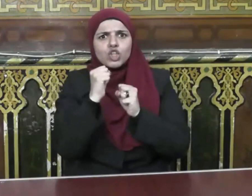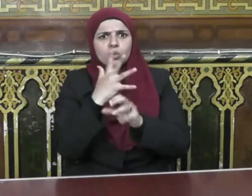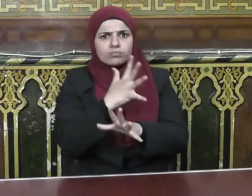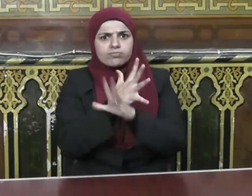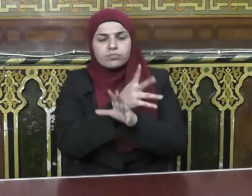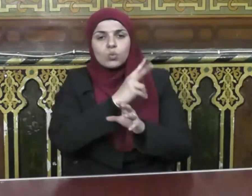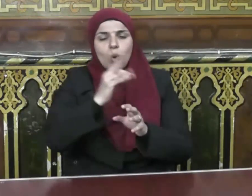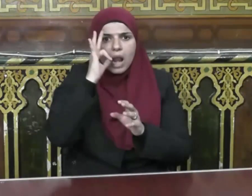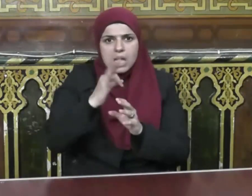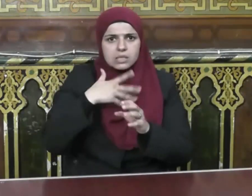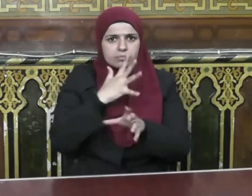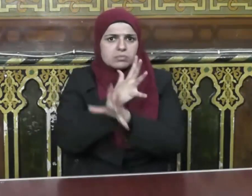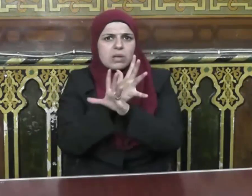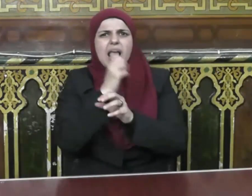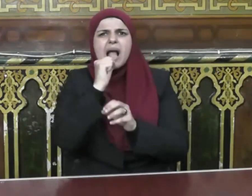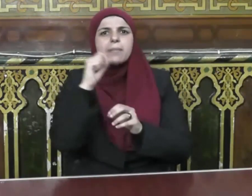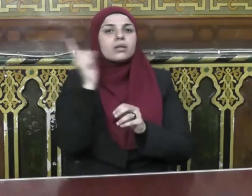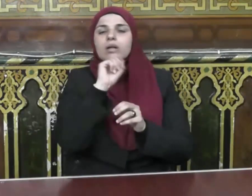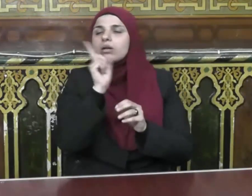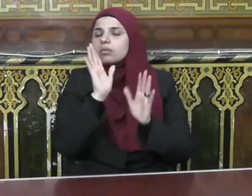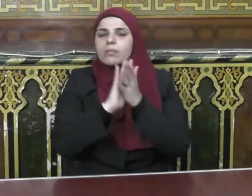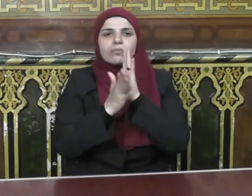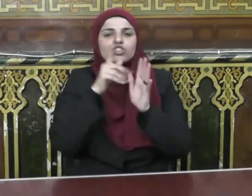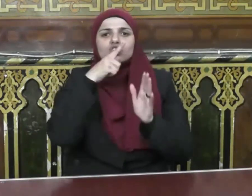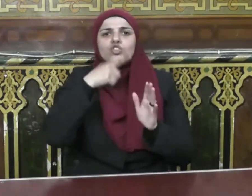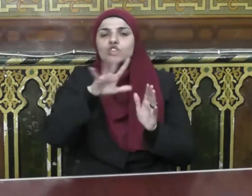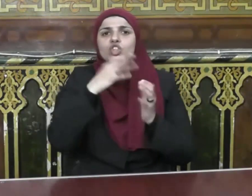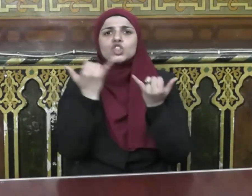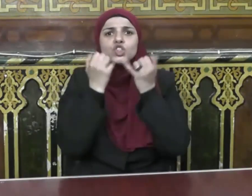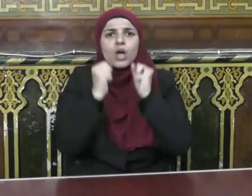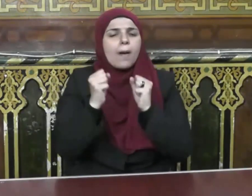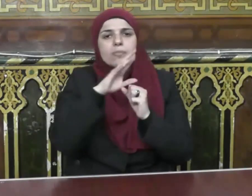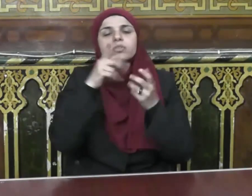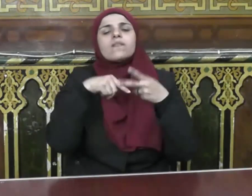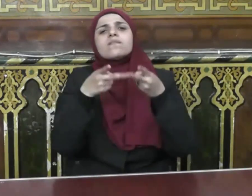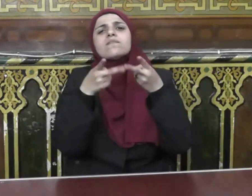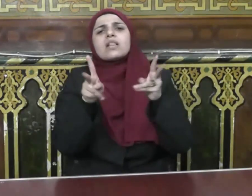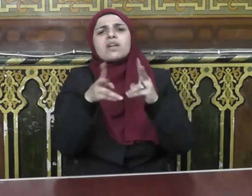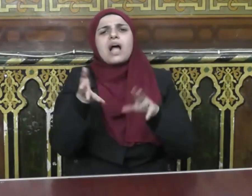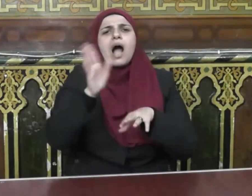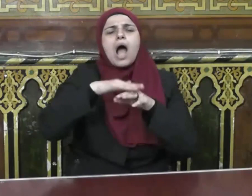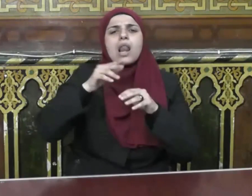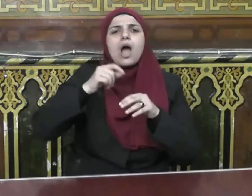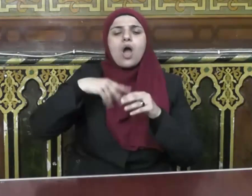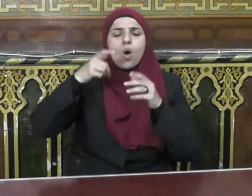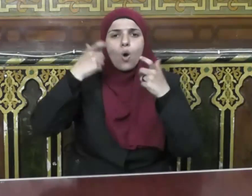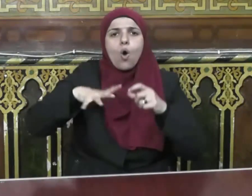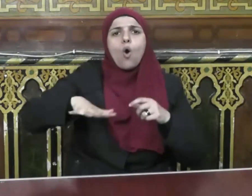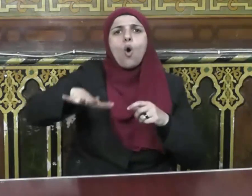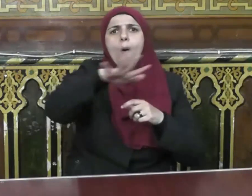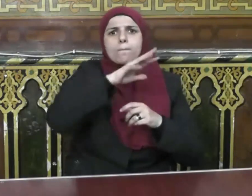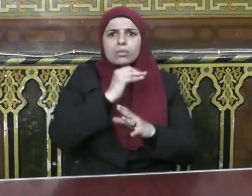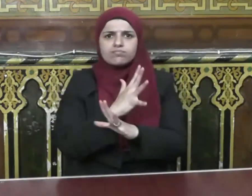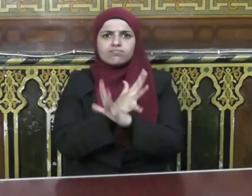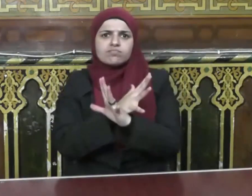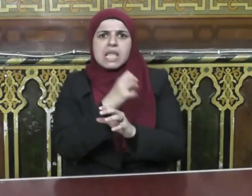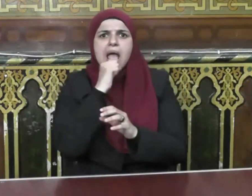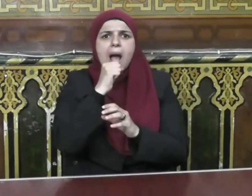في الدين يقتضي الأخذ بالأشد، ففتحوا على الأمة أبواب التشدد التي